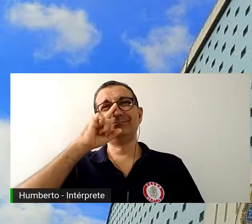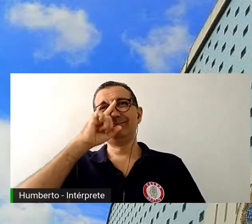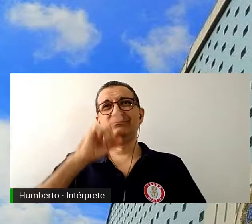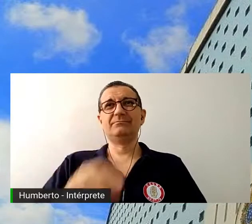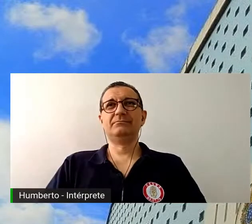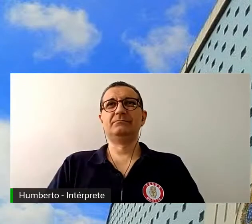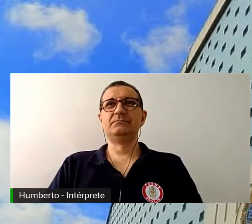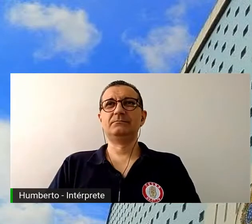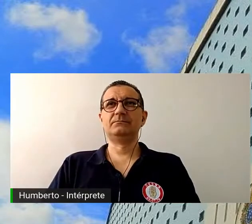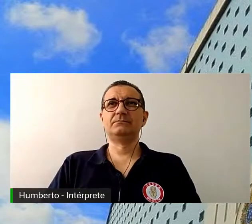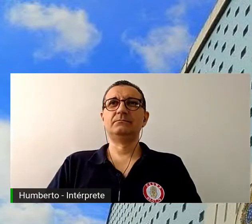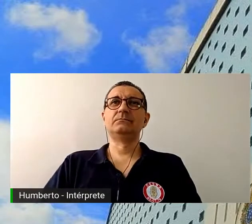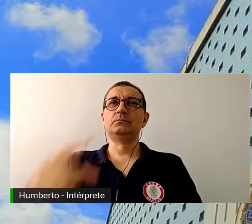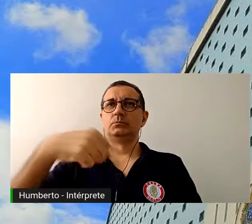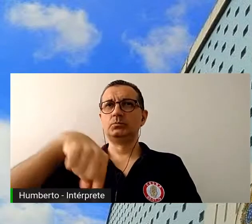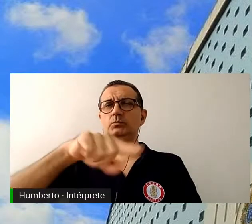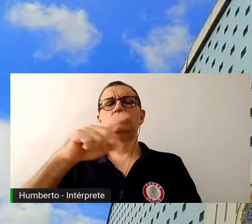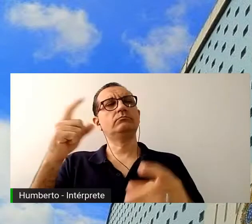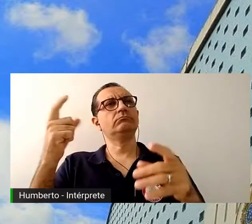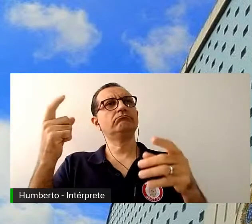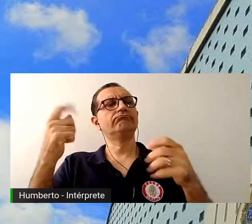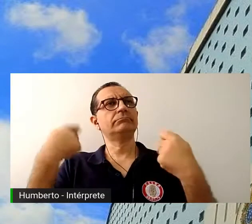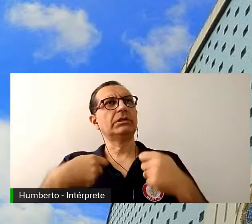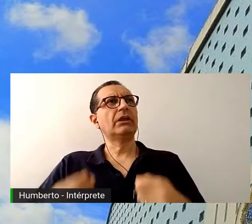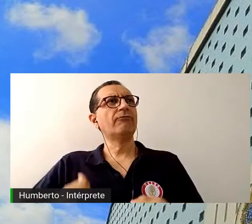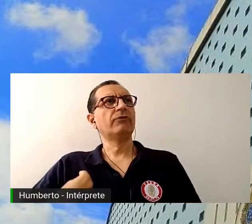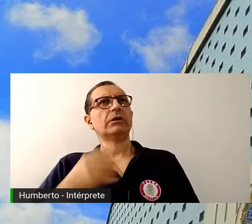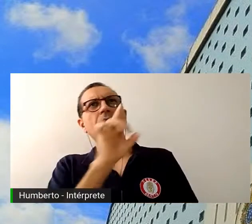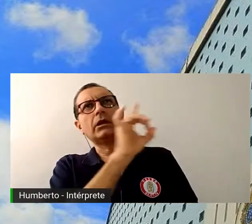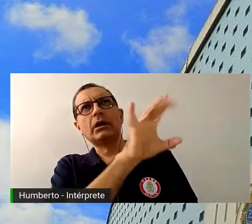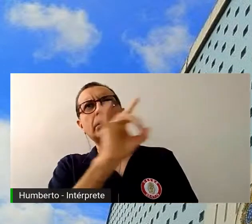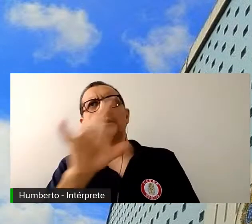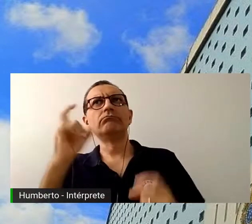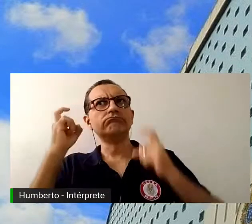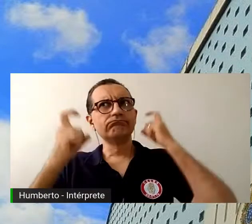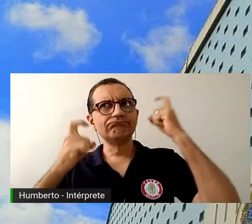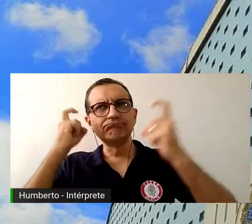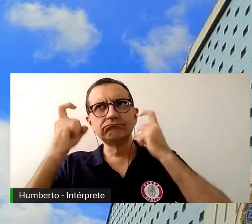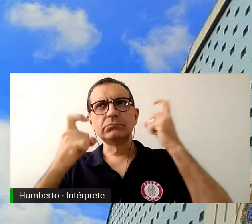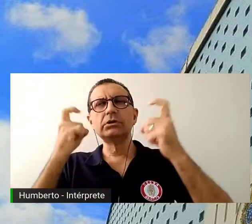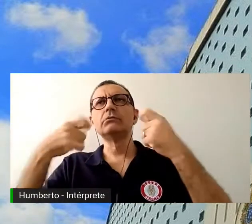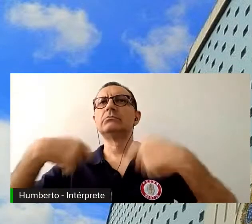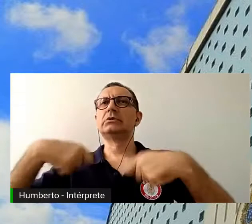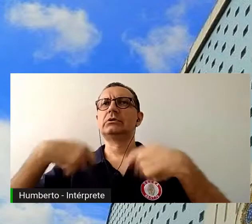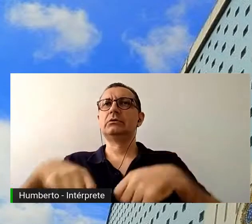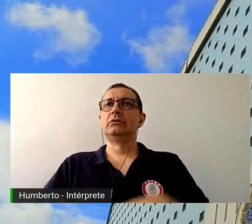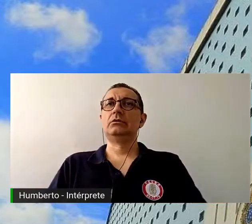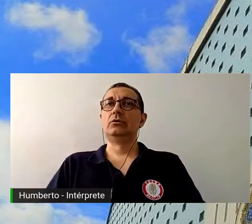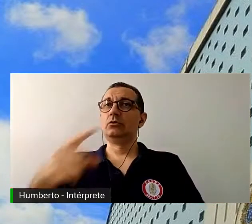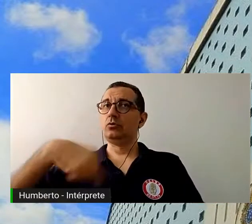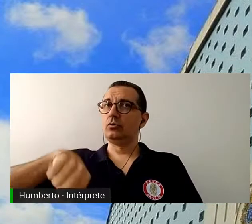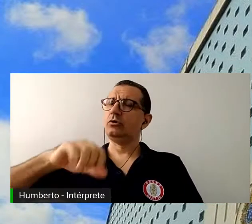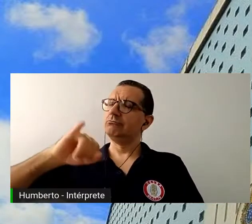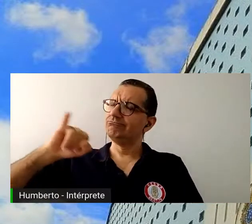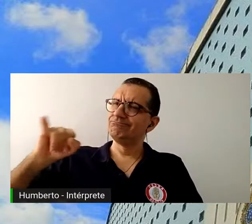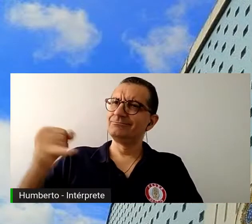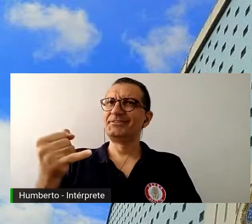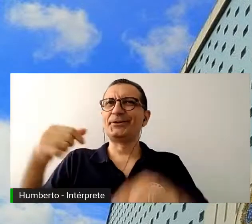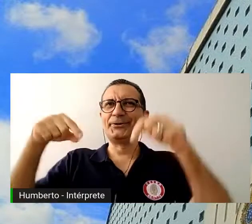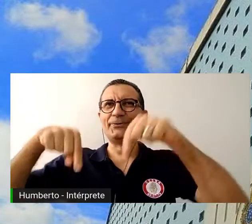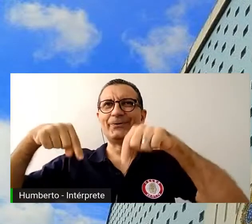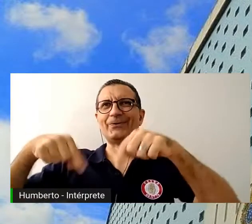e preocupação com a vida com o próximo. Então, aqui também fica um ideal, aproveitando esse momento, sala inaugural, que seremos blindar, seremos aí,